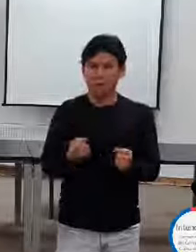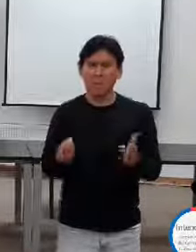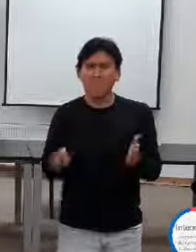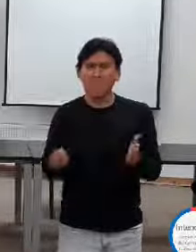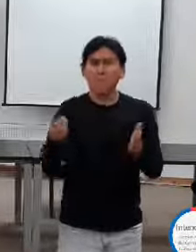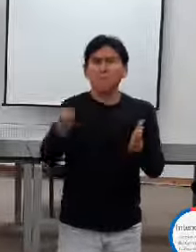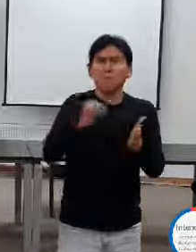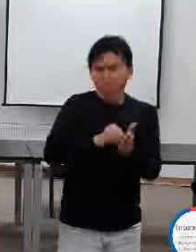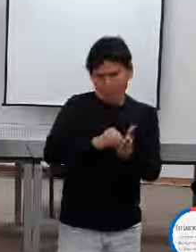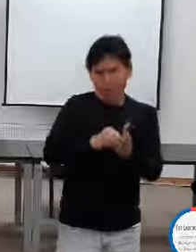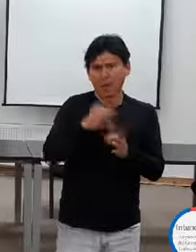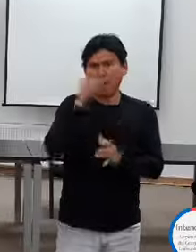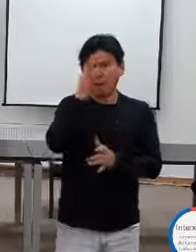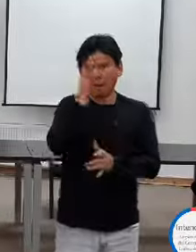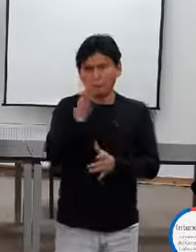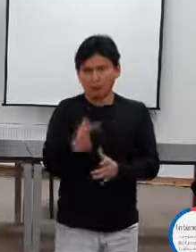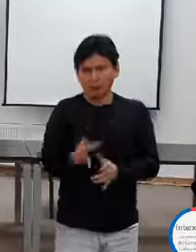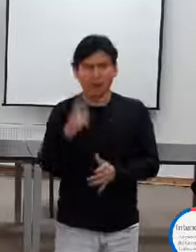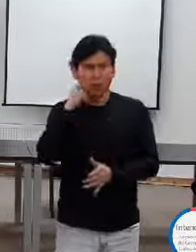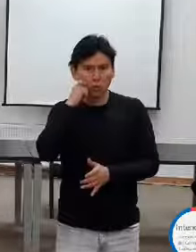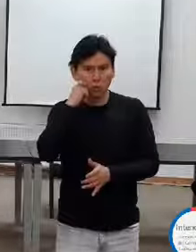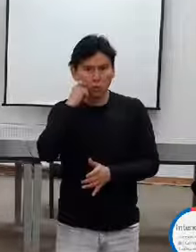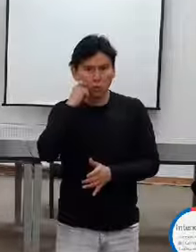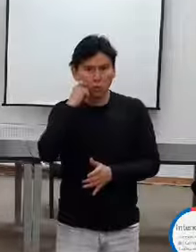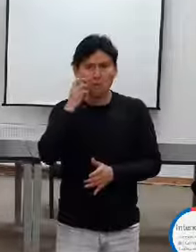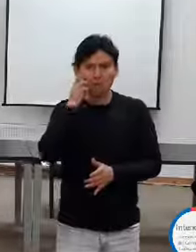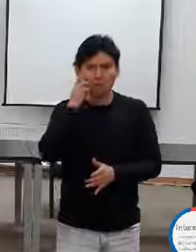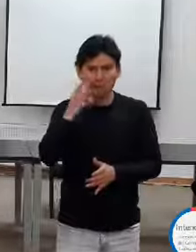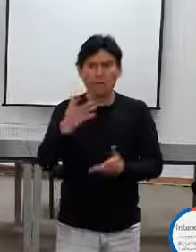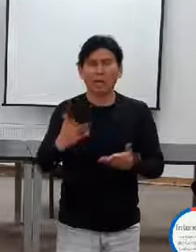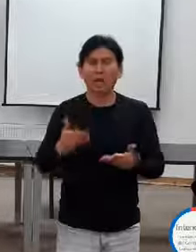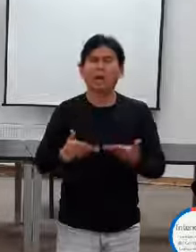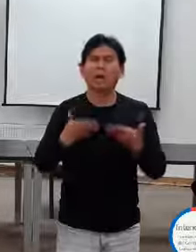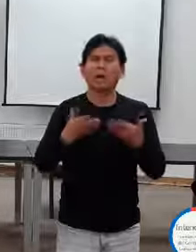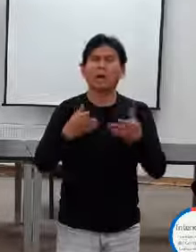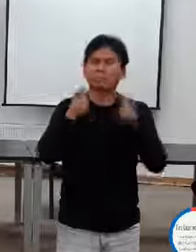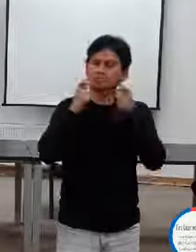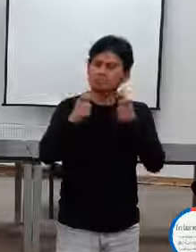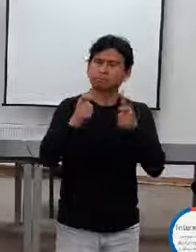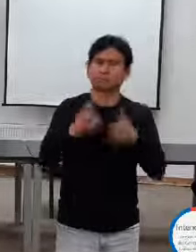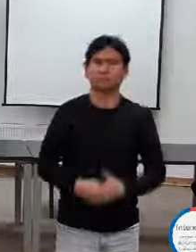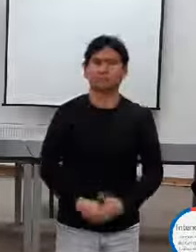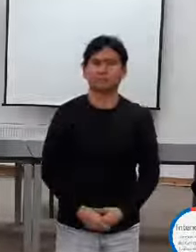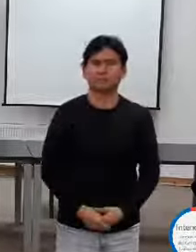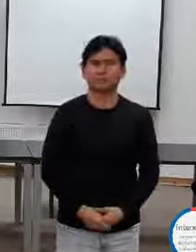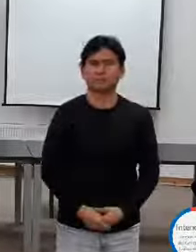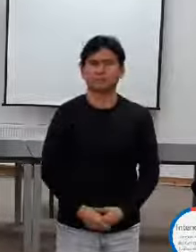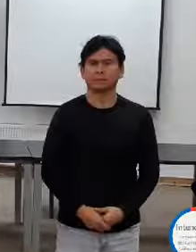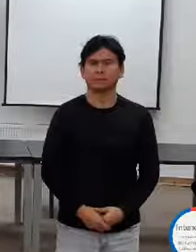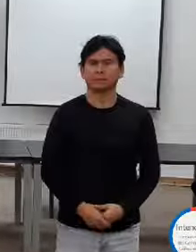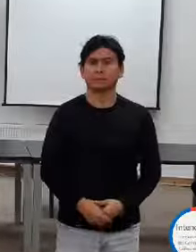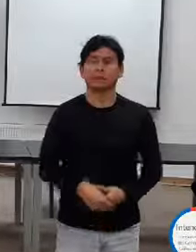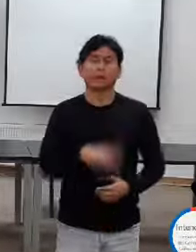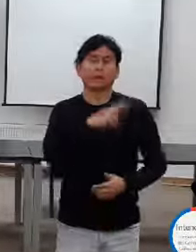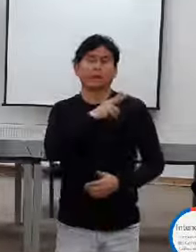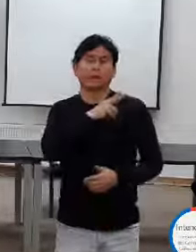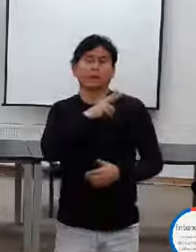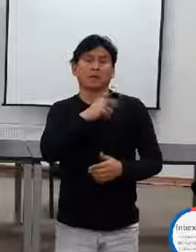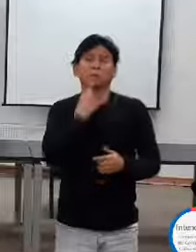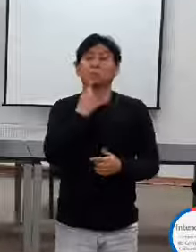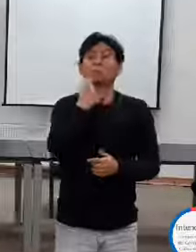capacidad de capital humano para poder garantizar los servicios preventivos en la región. Mayor muy buenas tardes